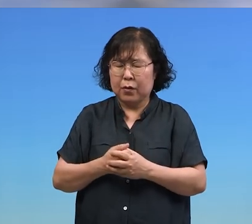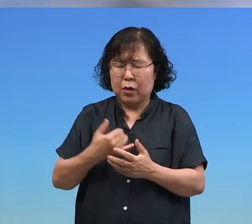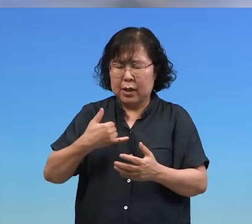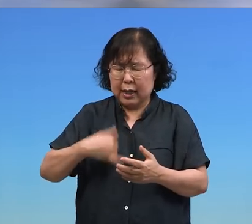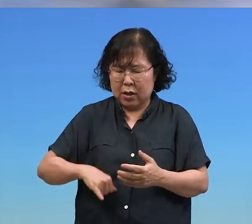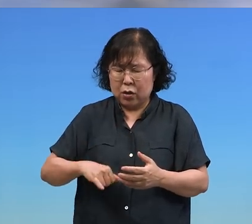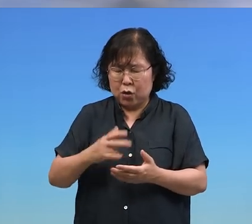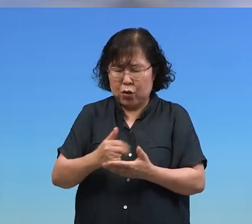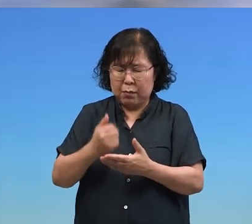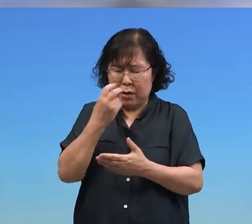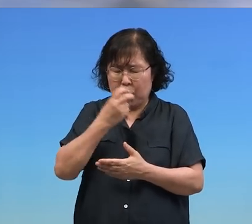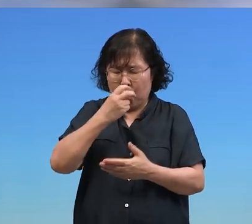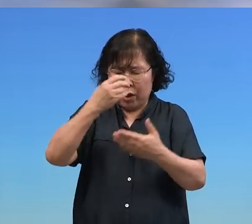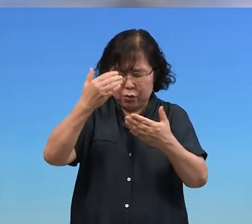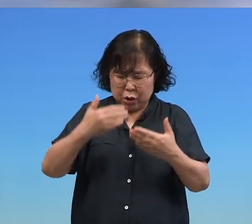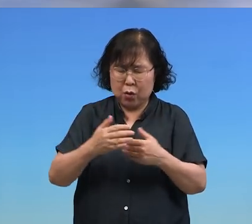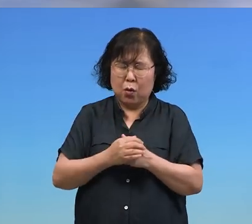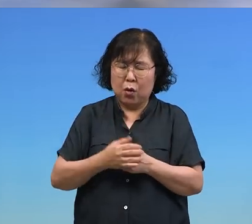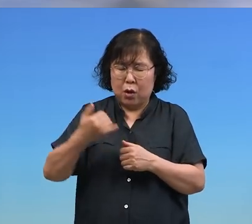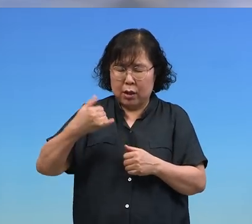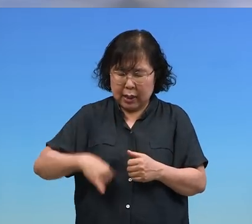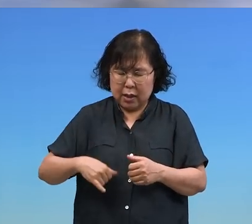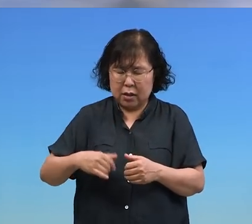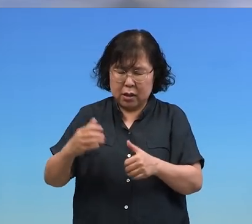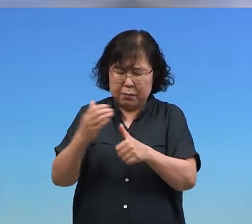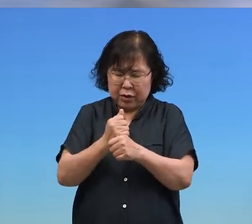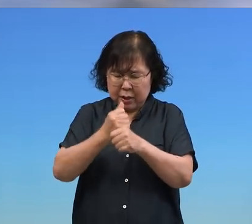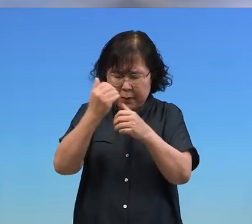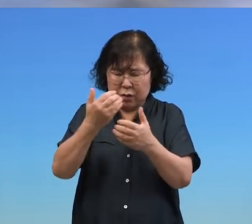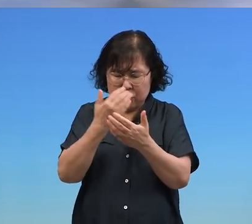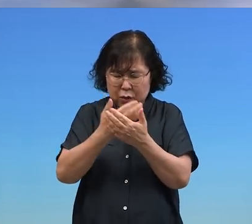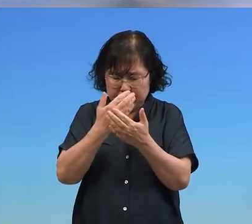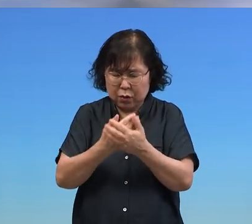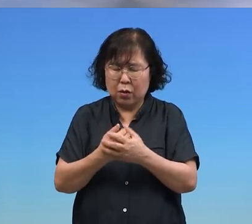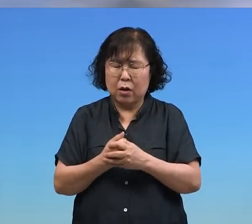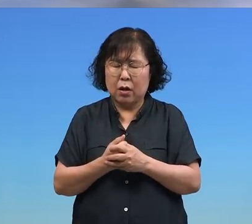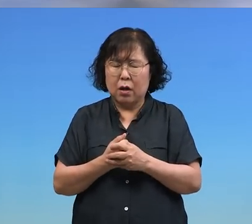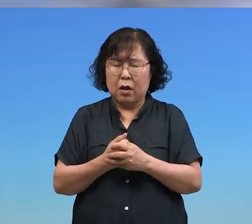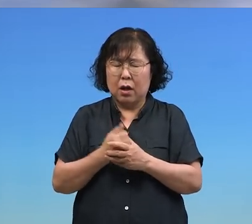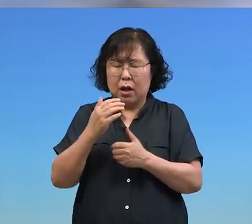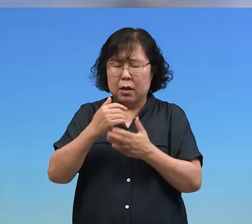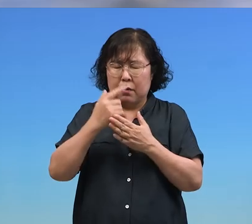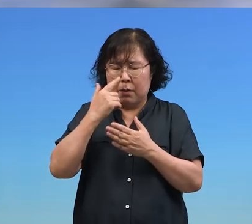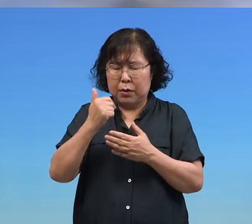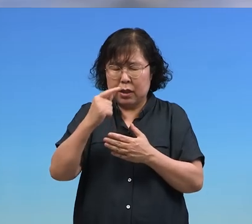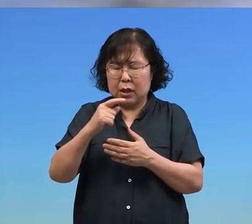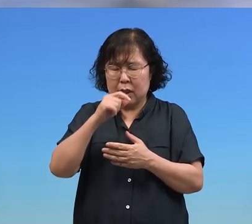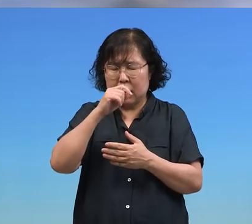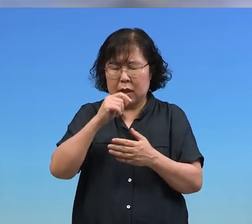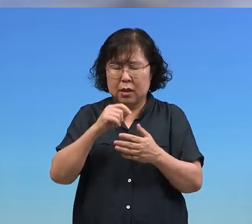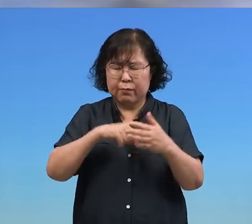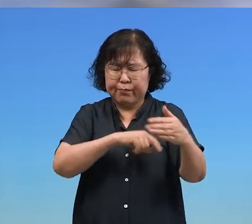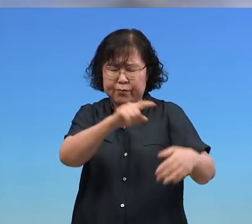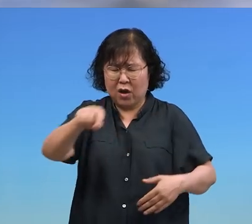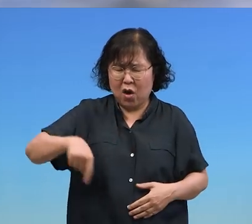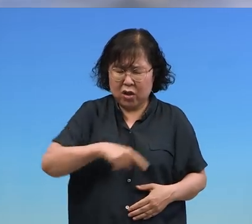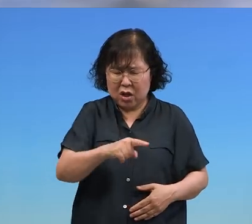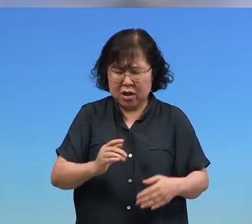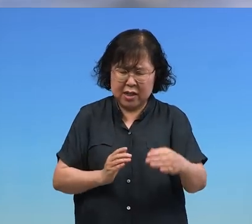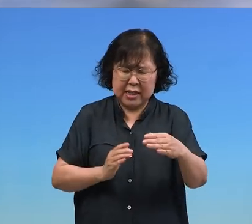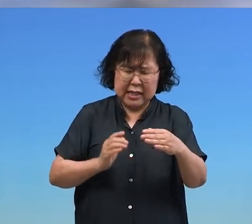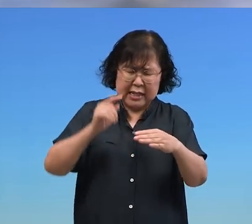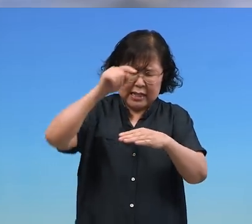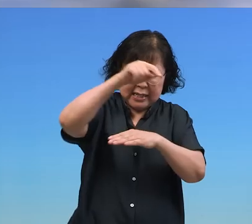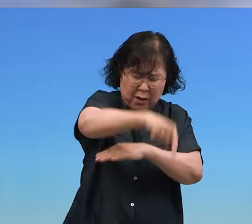우리 자녀들을 주님이 보호해 주시고 자녀들을 붙잡아 주셔서 하나님 아버지 이 선을 넘기를